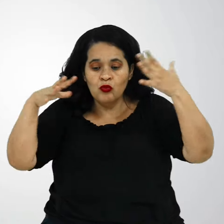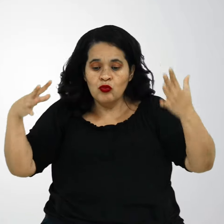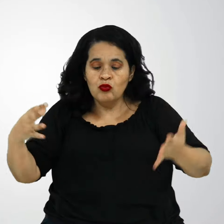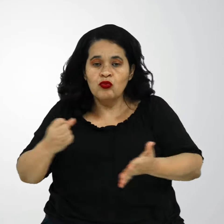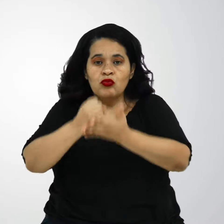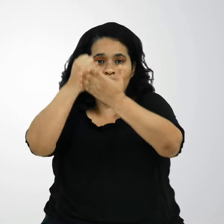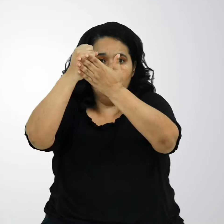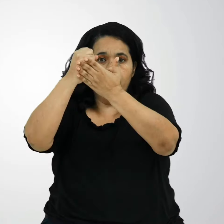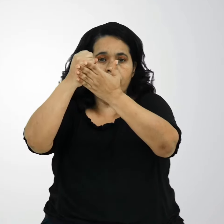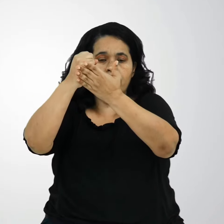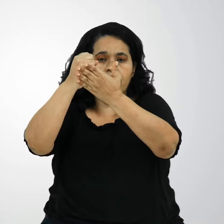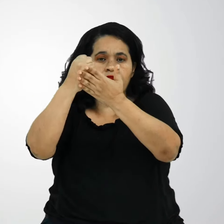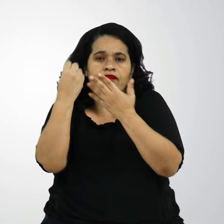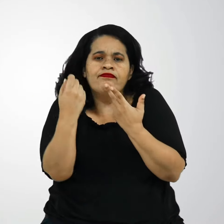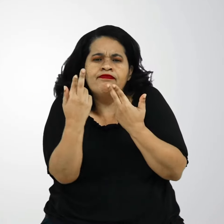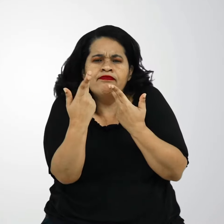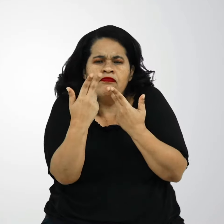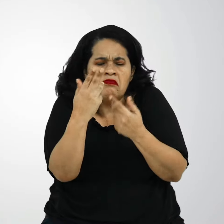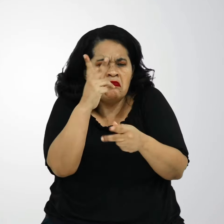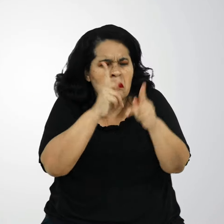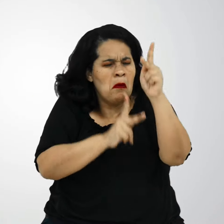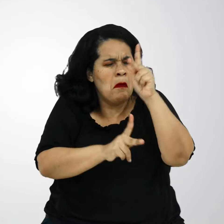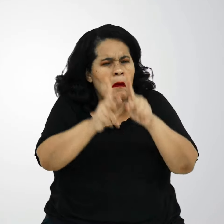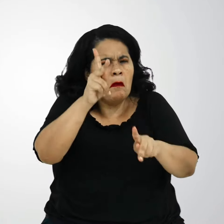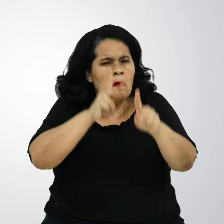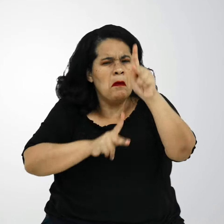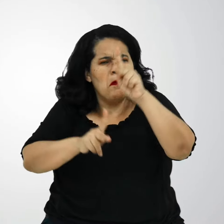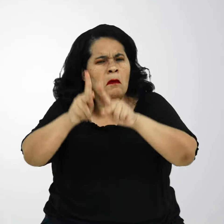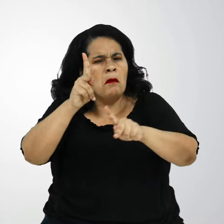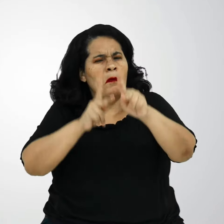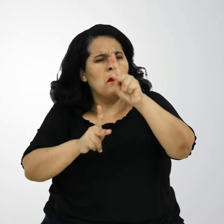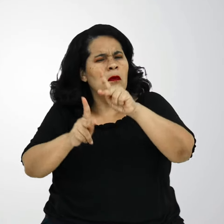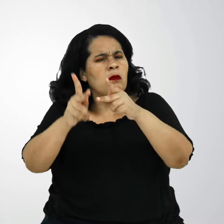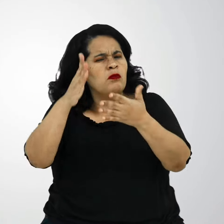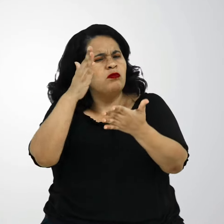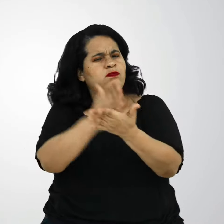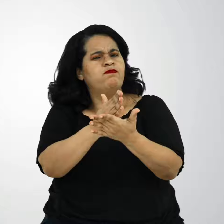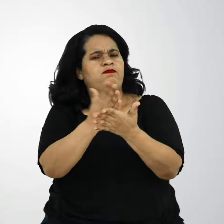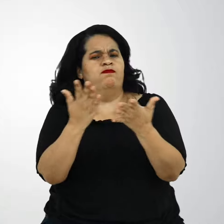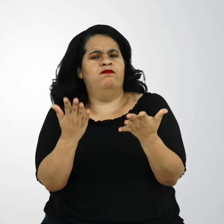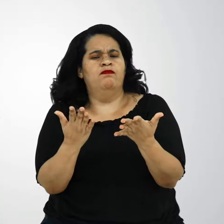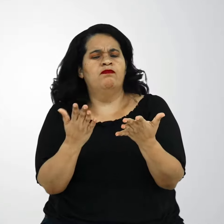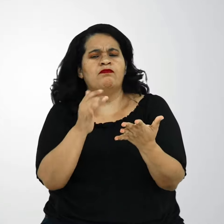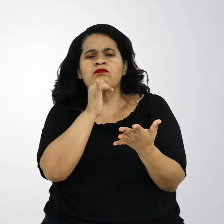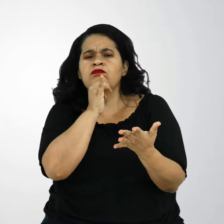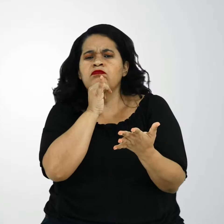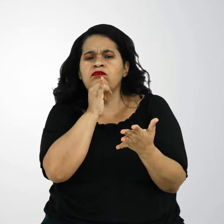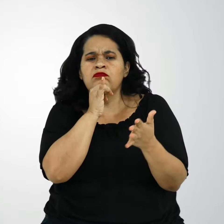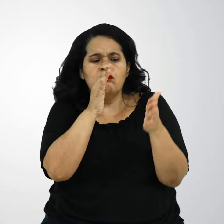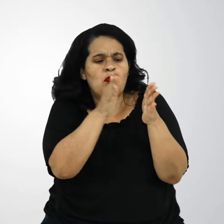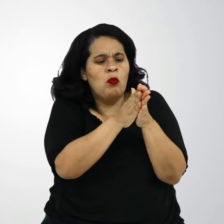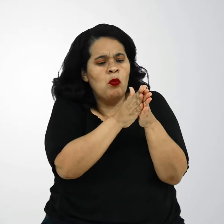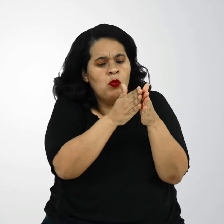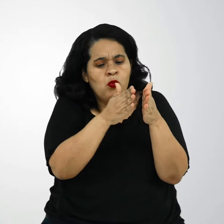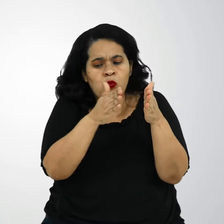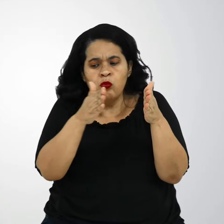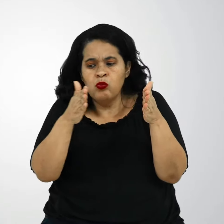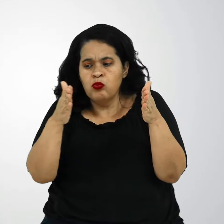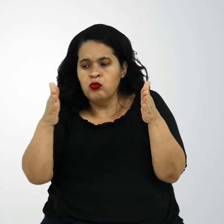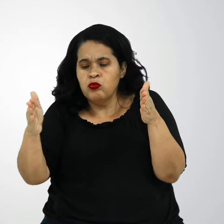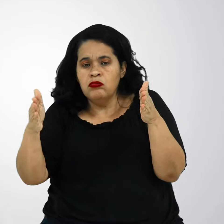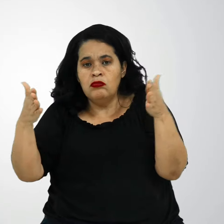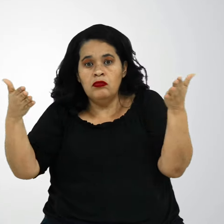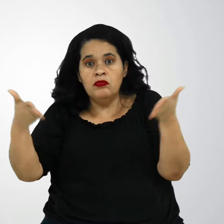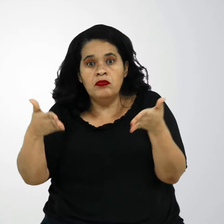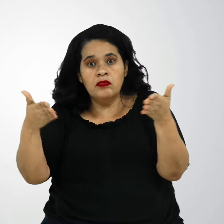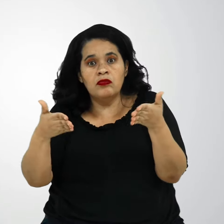que está determinada sobre o povo judeu, desse uma trégua. Agora abre um espaço e vamos incluir aí os gentios, que